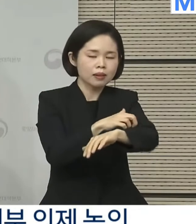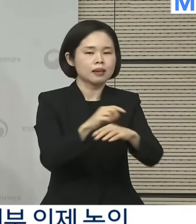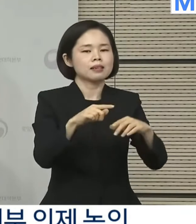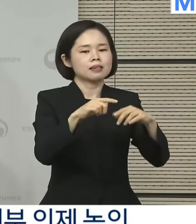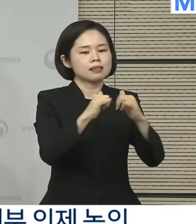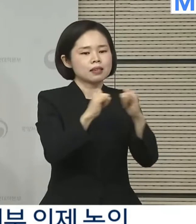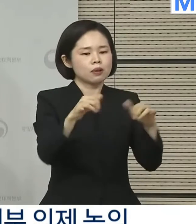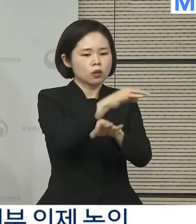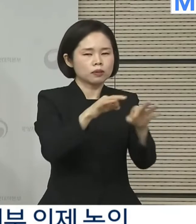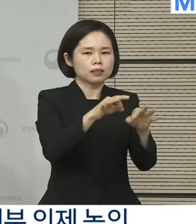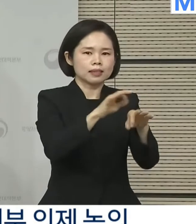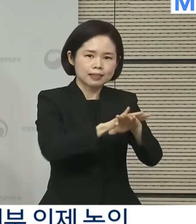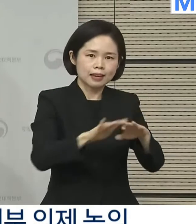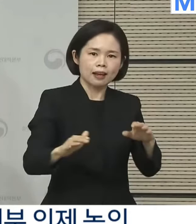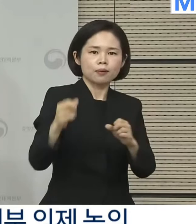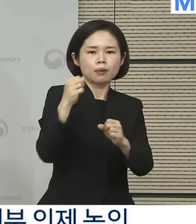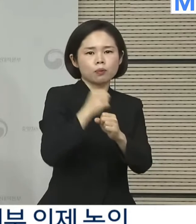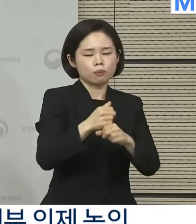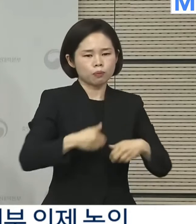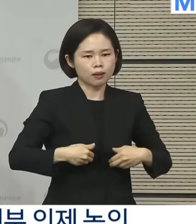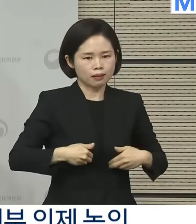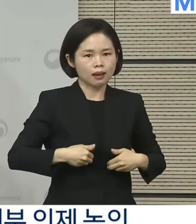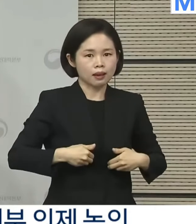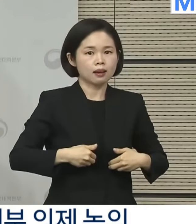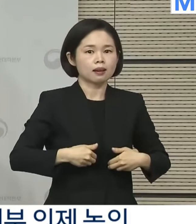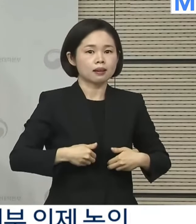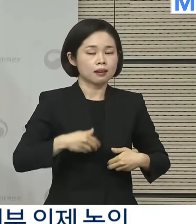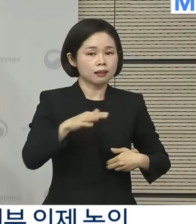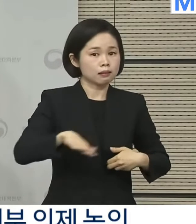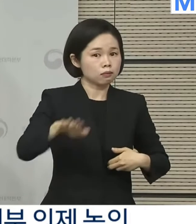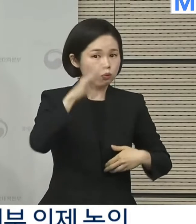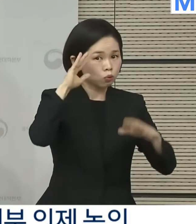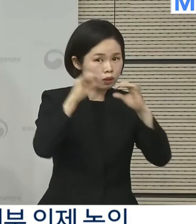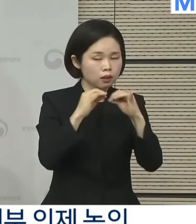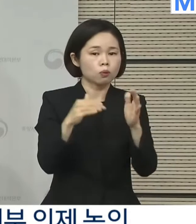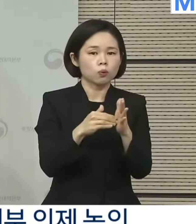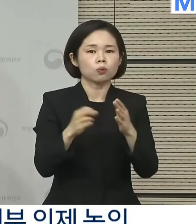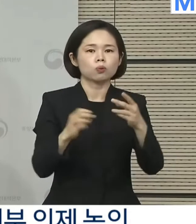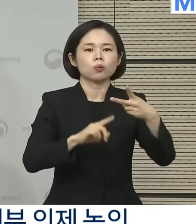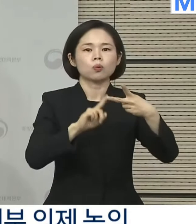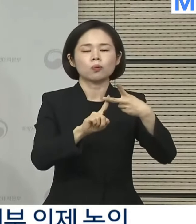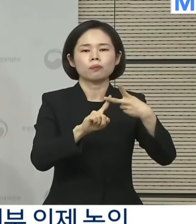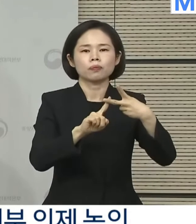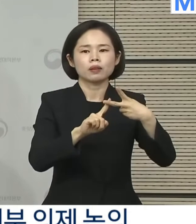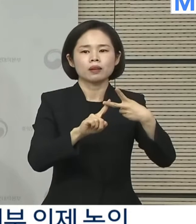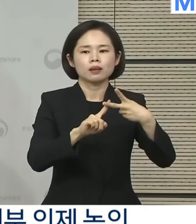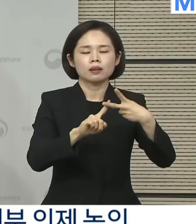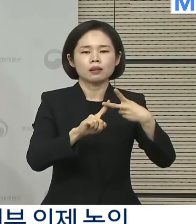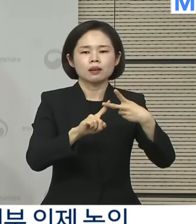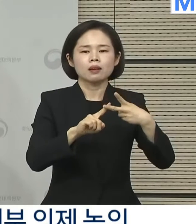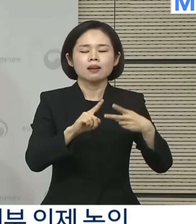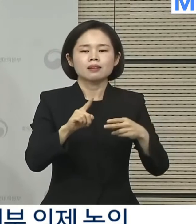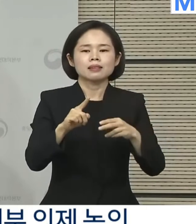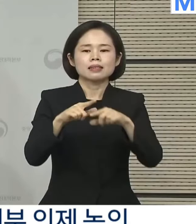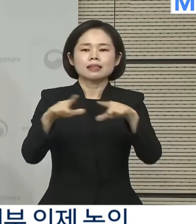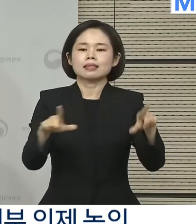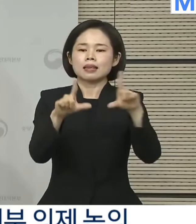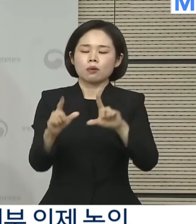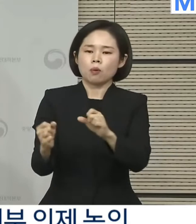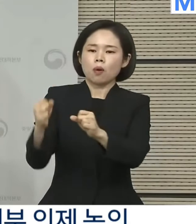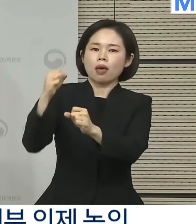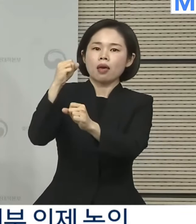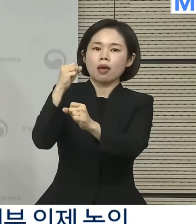일상회복을 잘 달성해야 된다는 점과 또한 이 과정에서 일시적으로 유행이 증가할 수 있는 위험성은